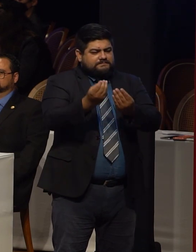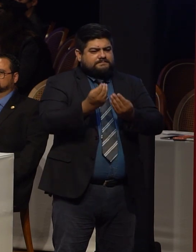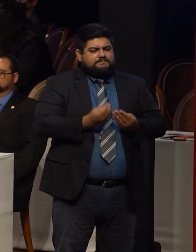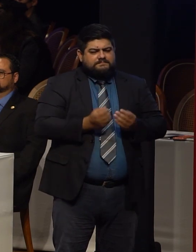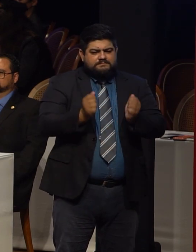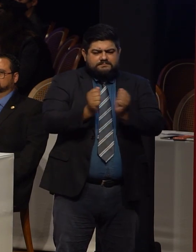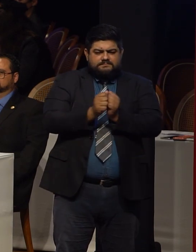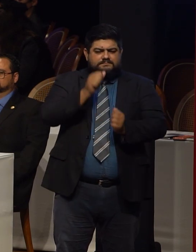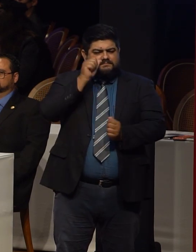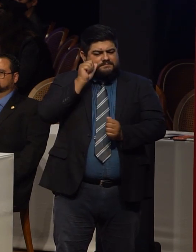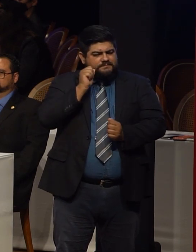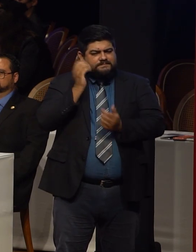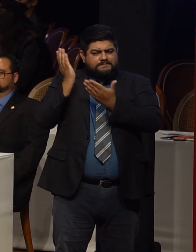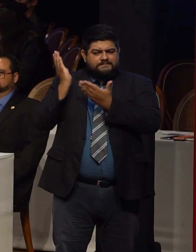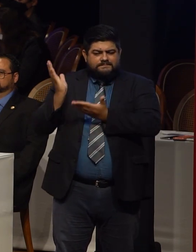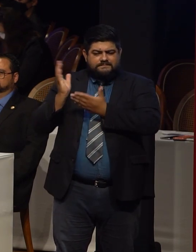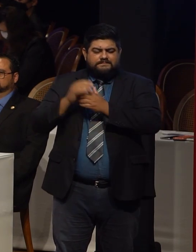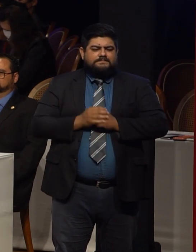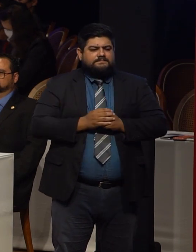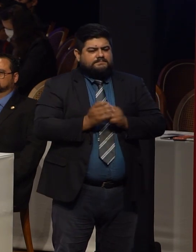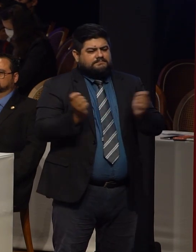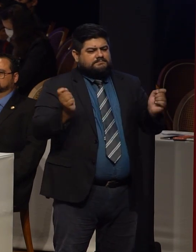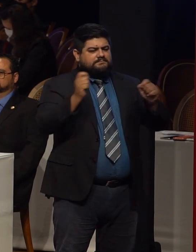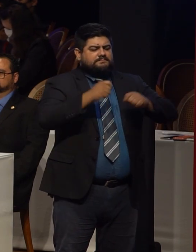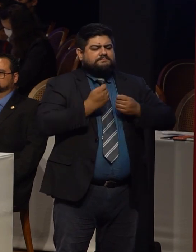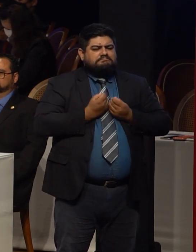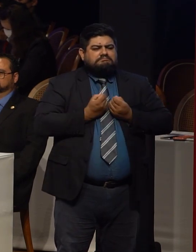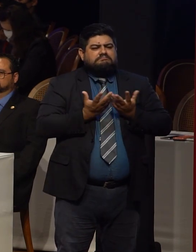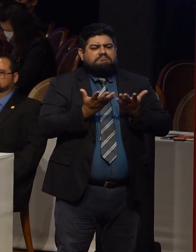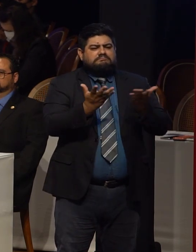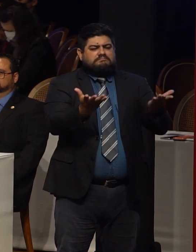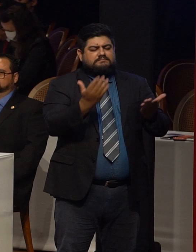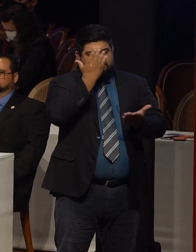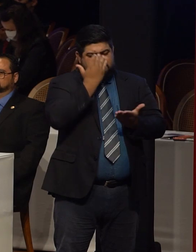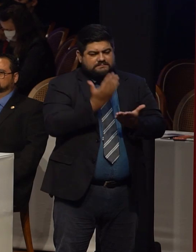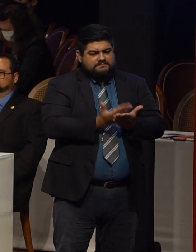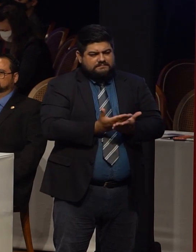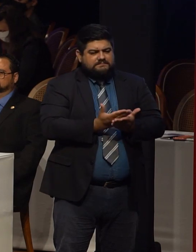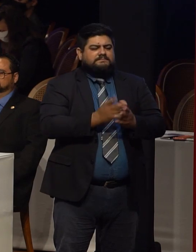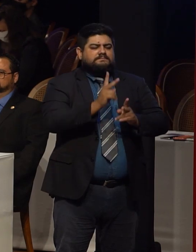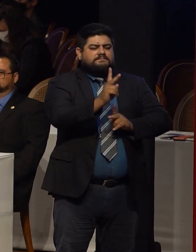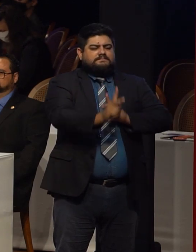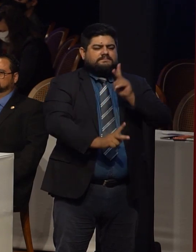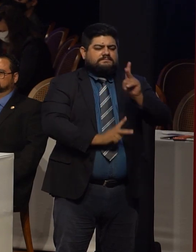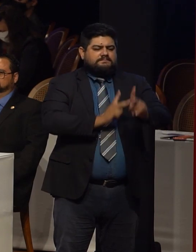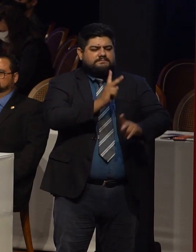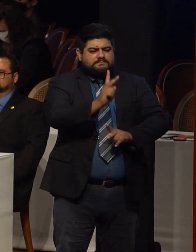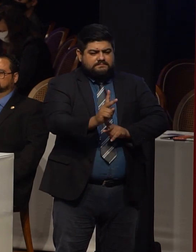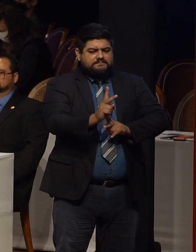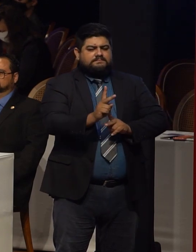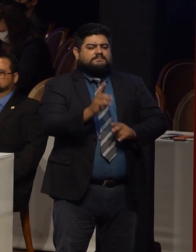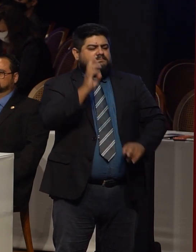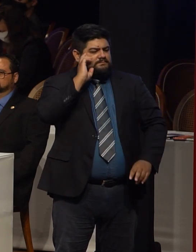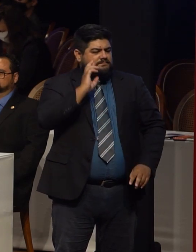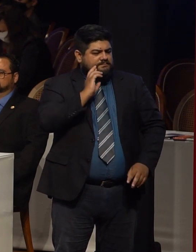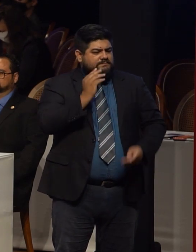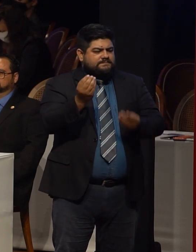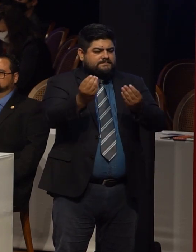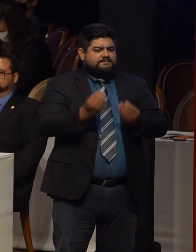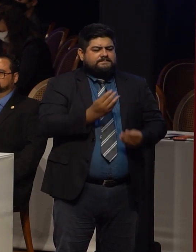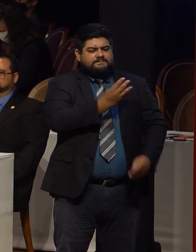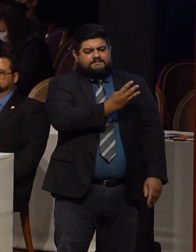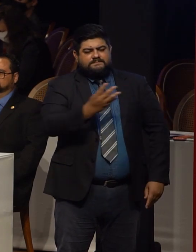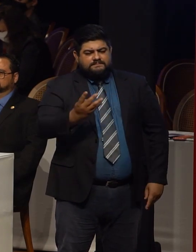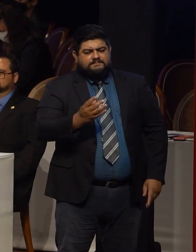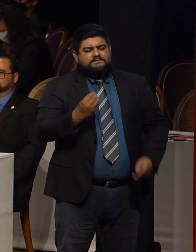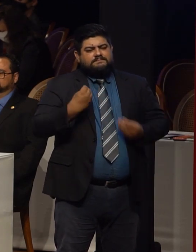senhor governador, que a gente possa devolver toda essa confiança que o povo de Rondônia depositou no 44, que a gente possa devolver